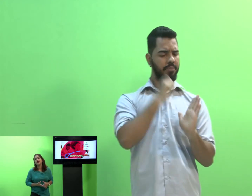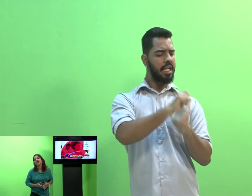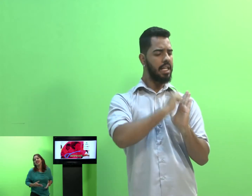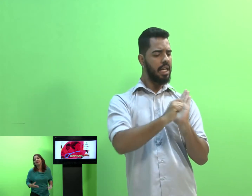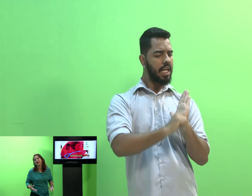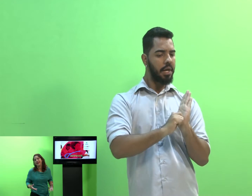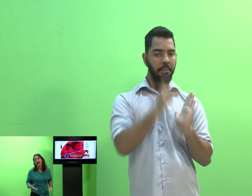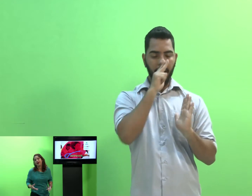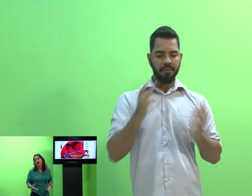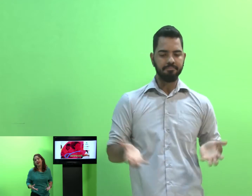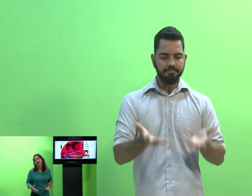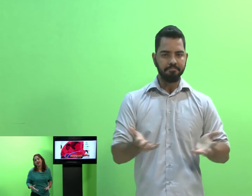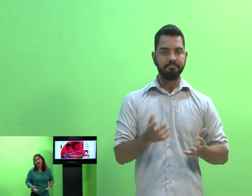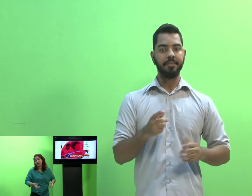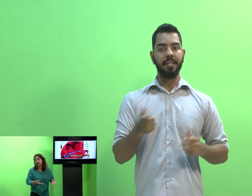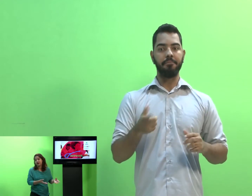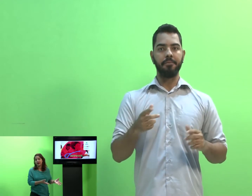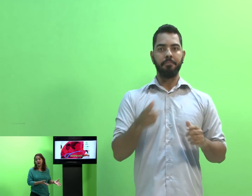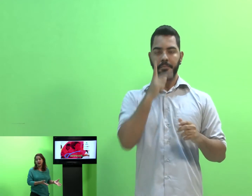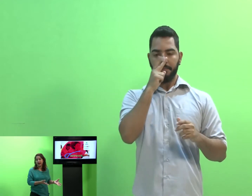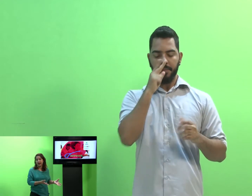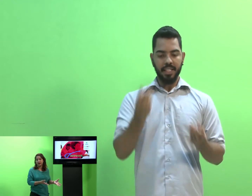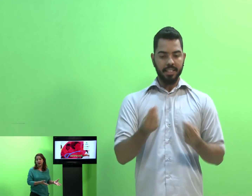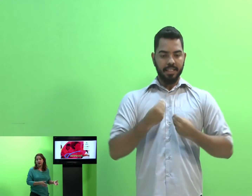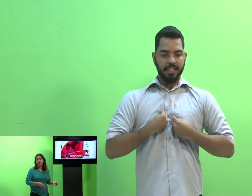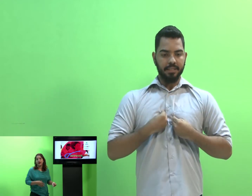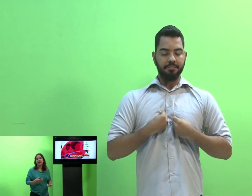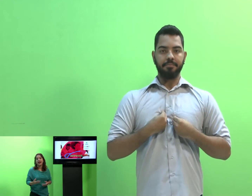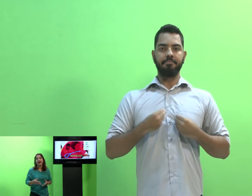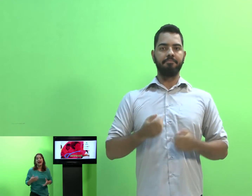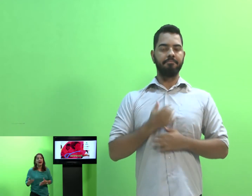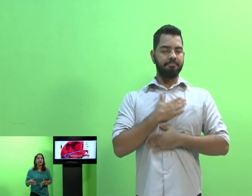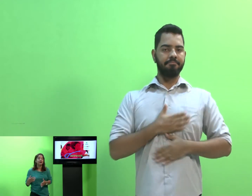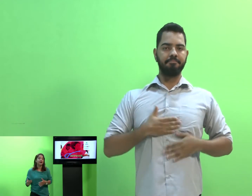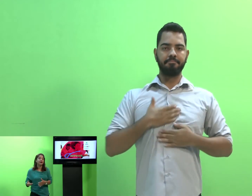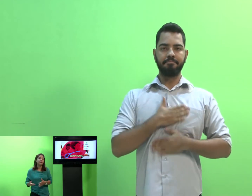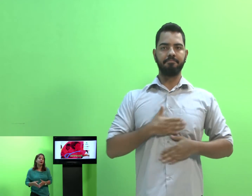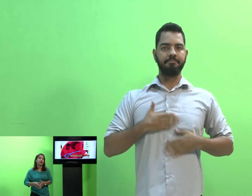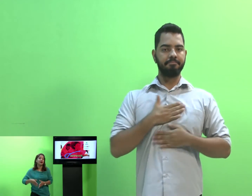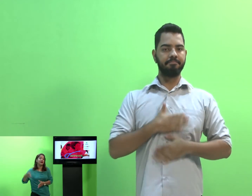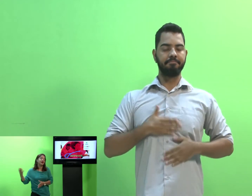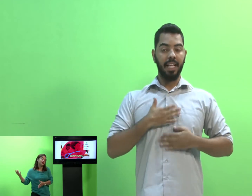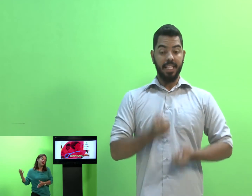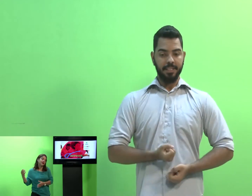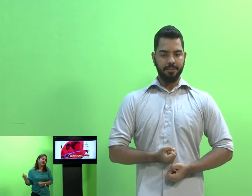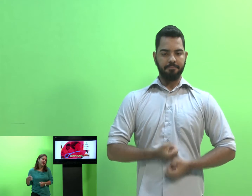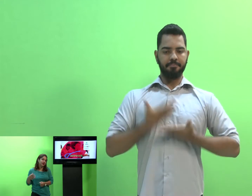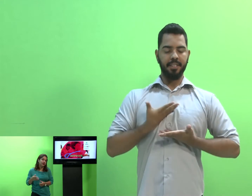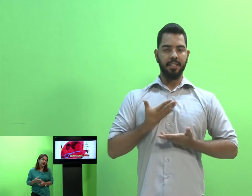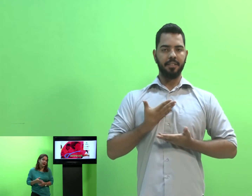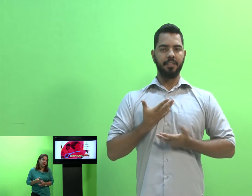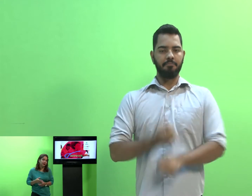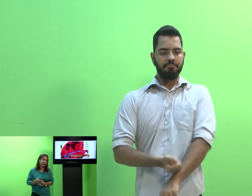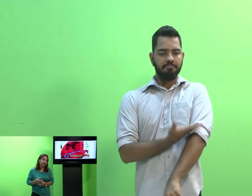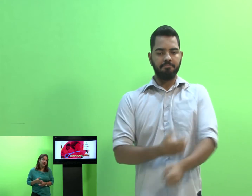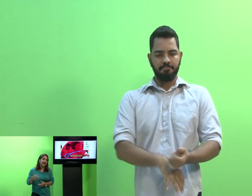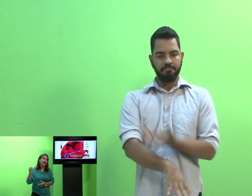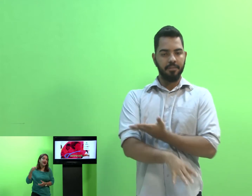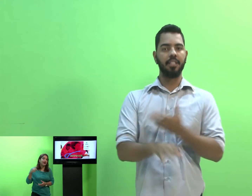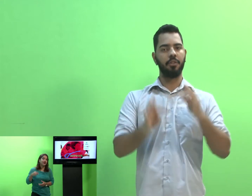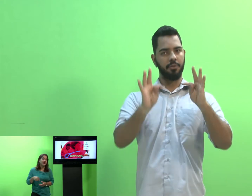com o objetivo de ampliar o significado de um texto literário e que acaba por atribuir uma grande expressividade ao